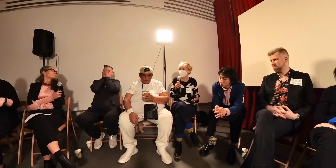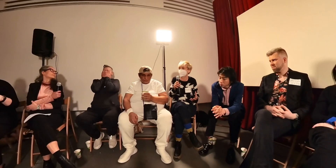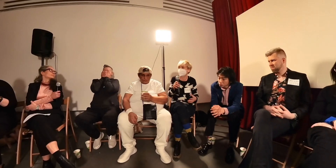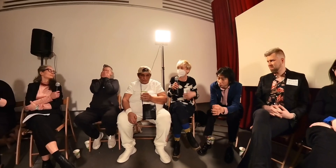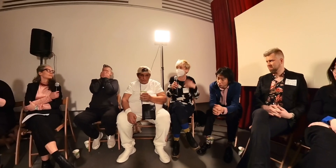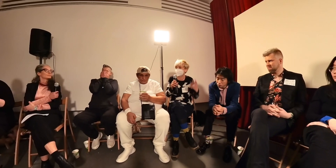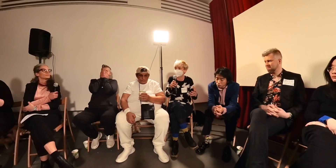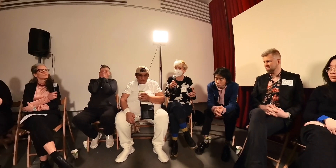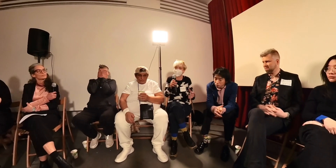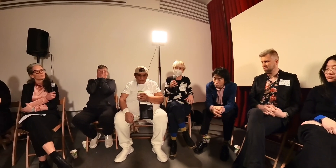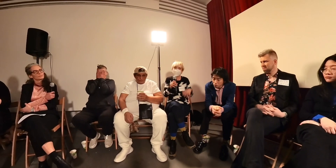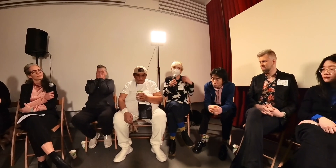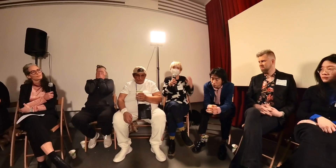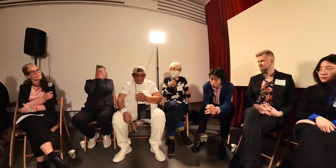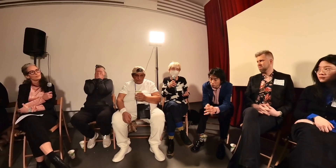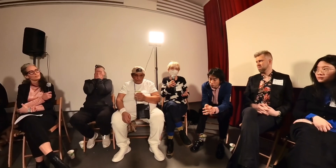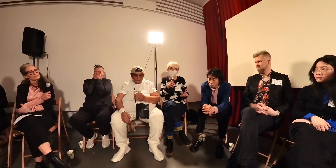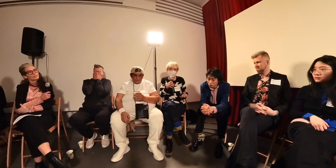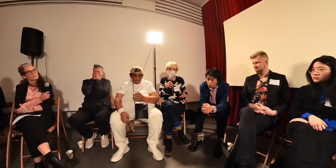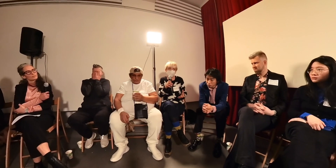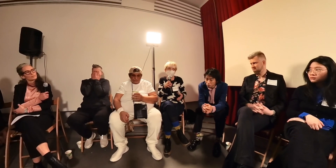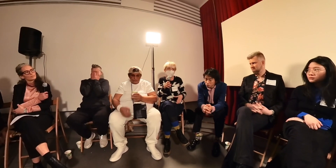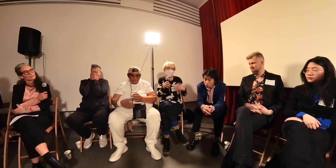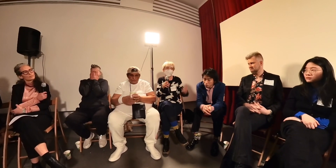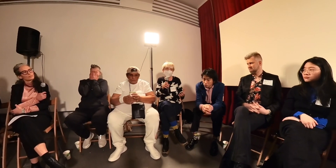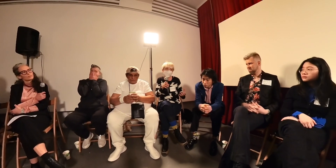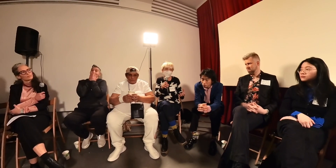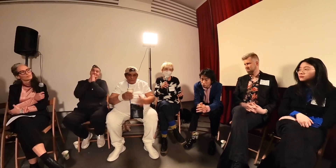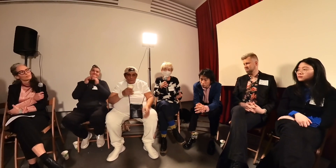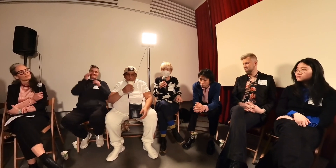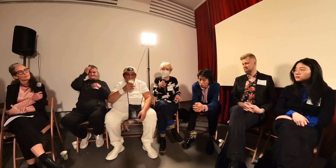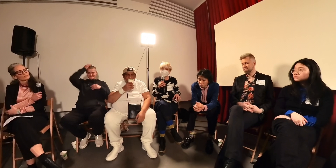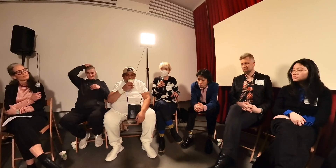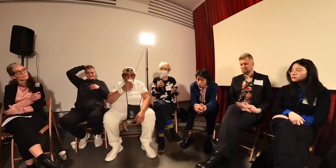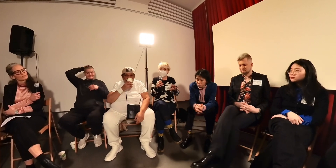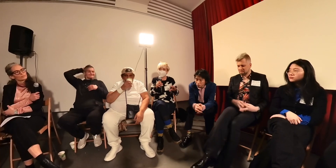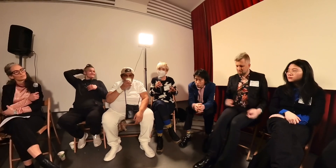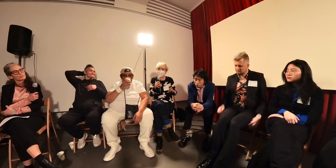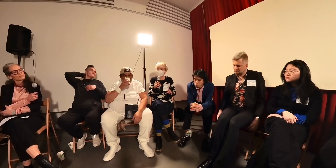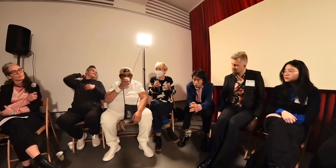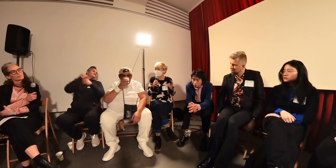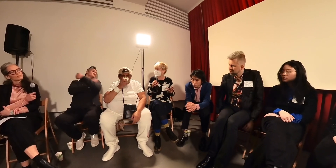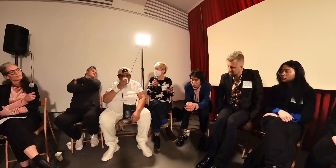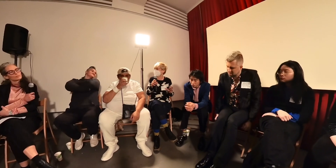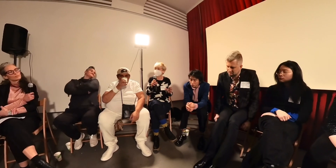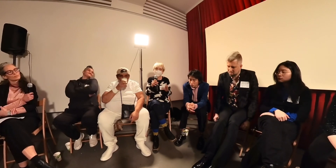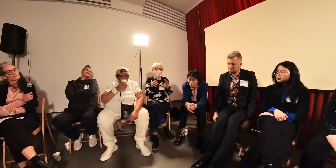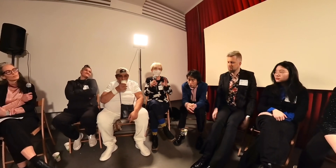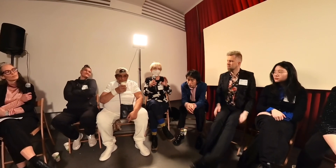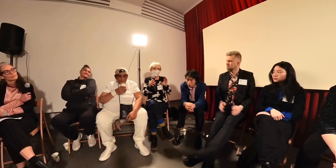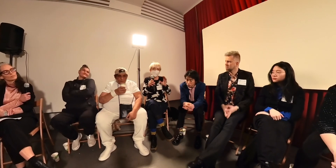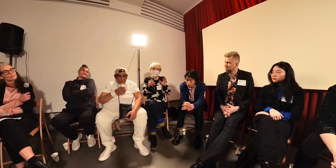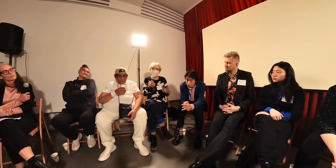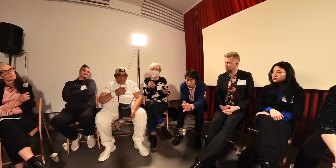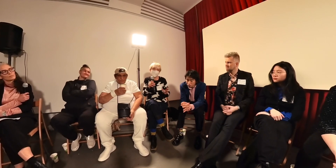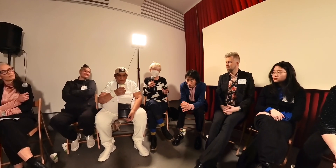ani představit, jak budou umělkyně. A měli jsme natočit film o lidech bez domova. A bylo to tak jako komplikované, dostat